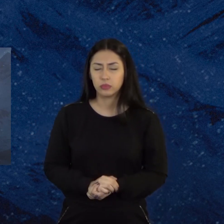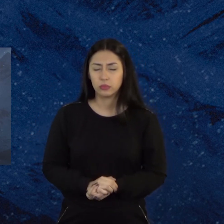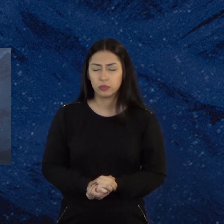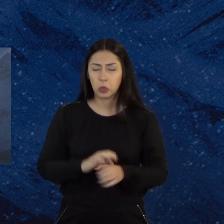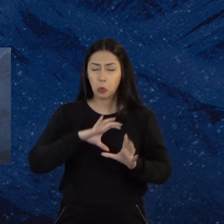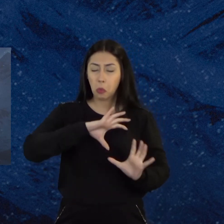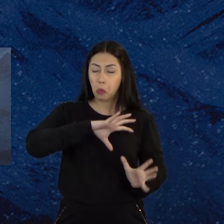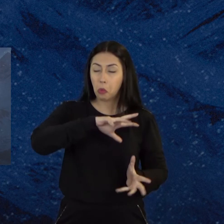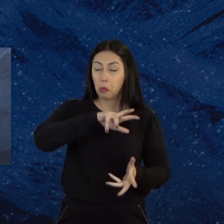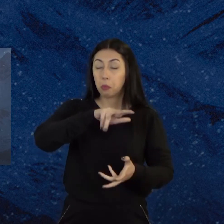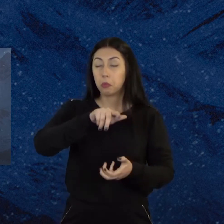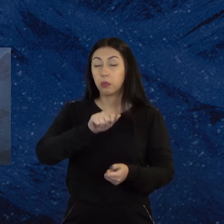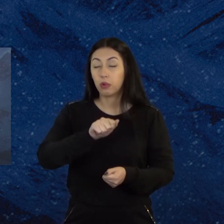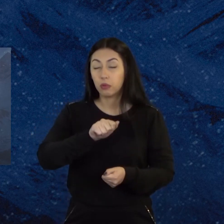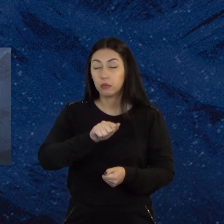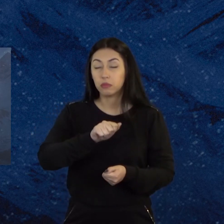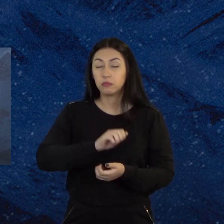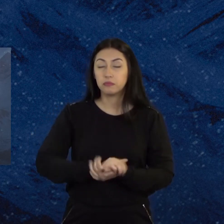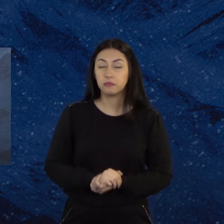global,